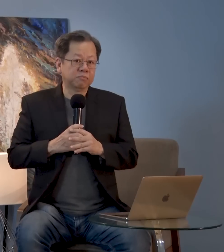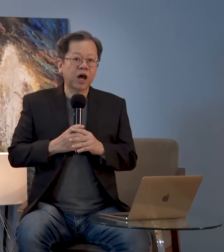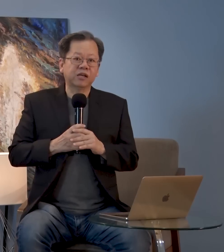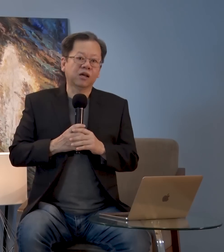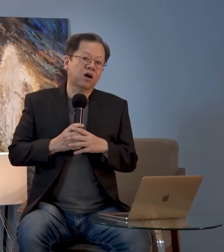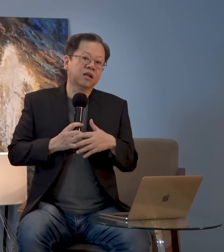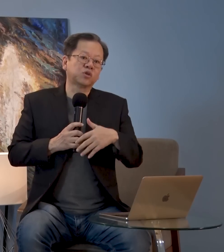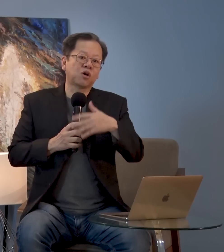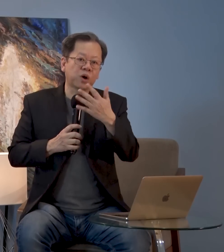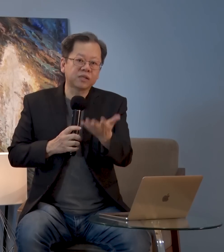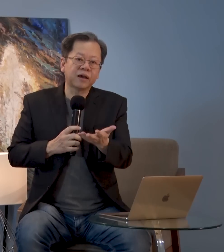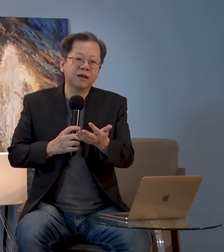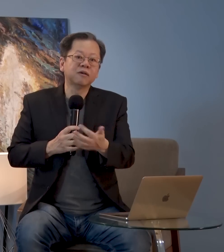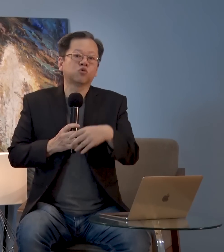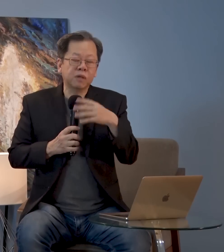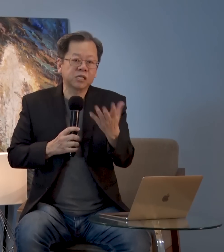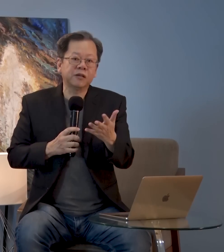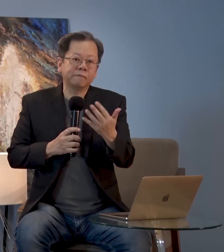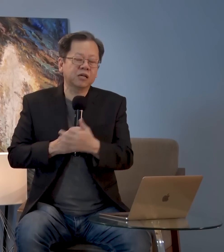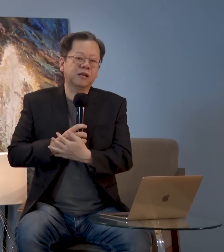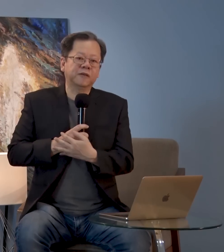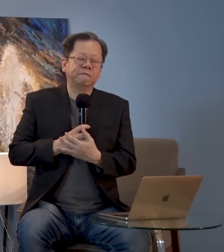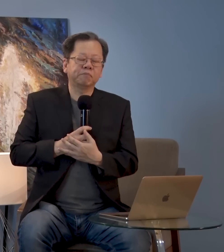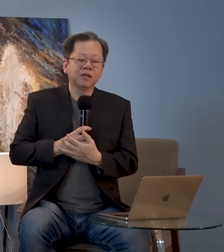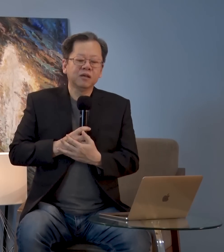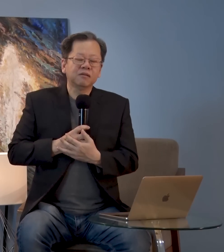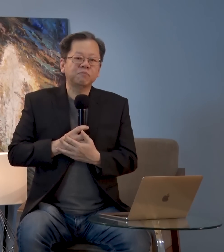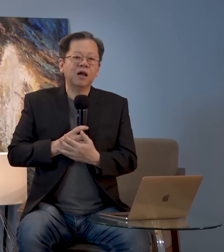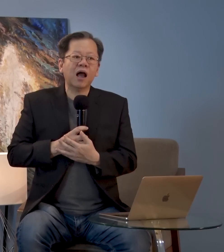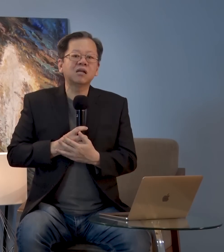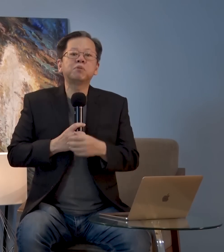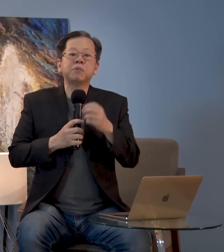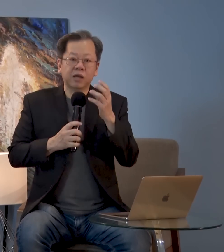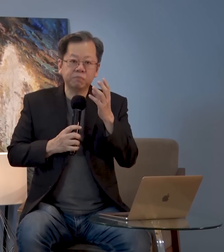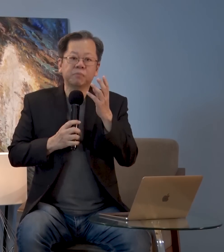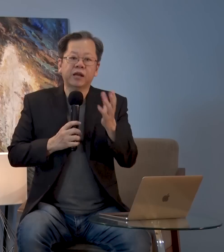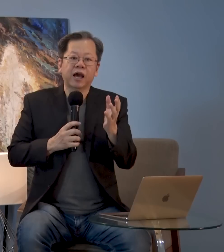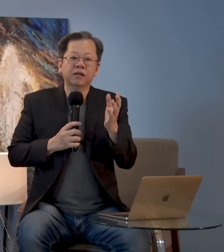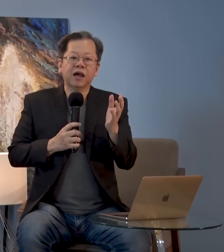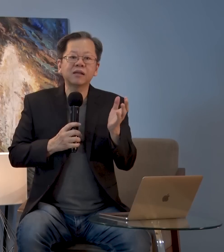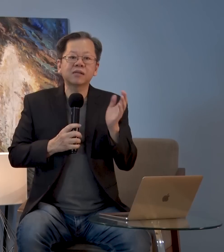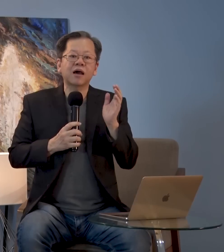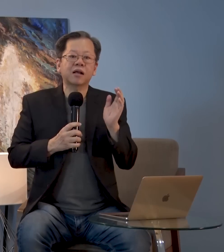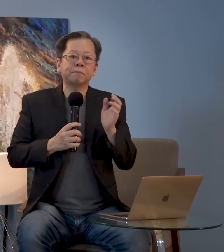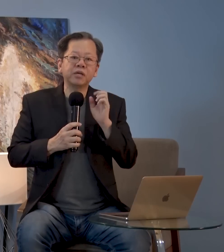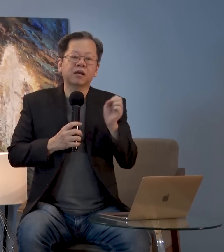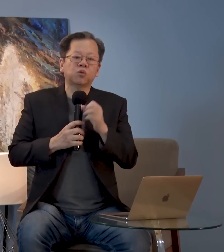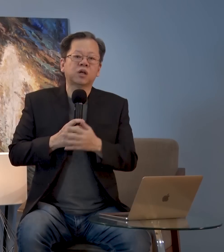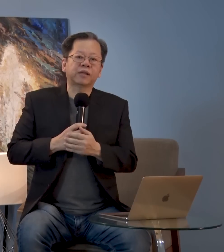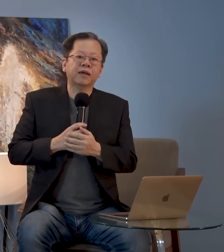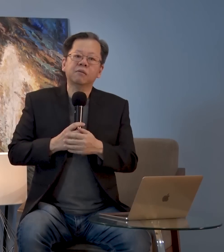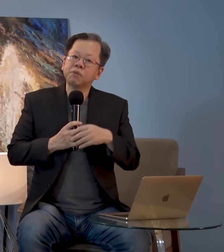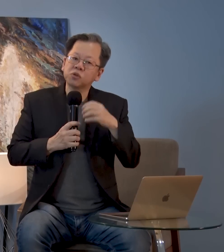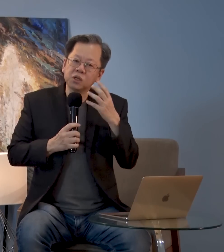memang perempuan, dan kalau Anda seorang wanita, suami pasti laki-laki. Tapi ada perbedaan-perbedaan antara pria